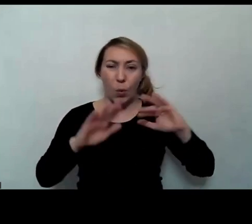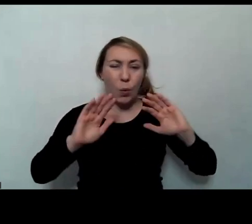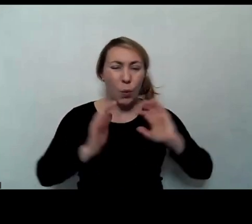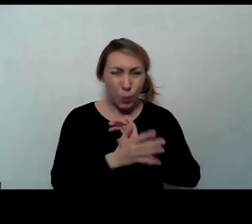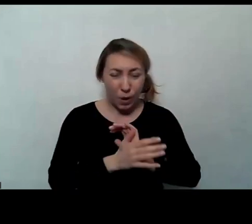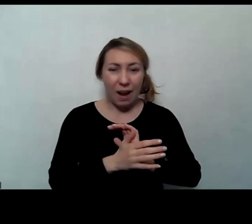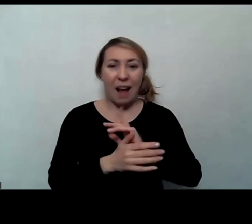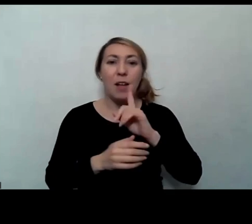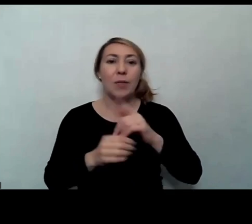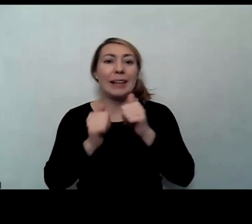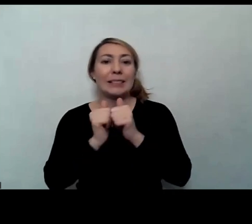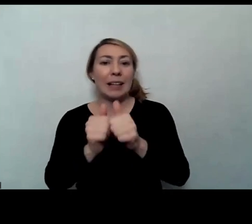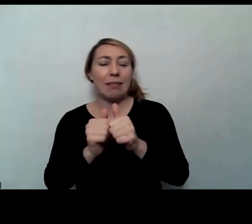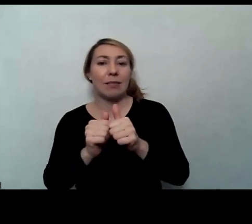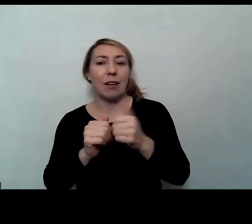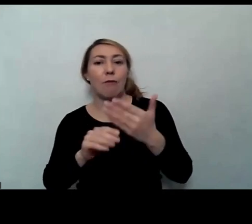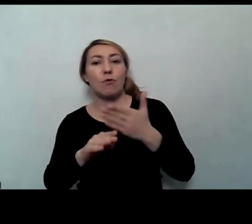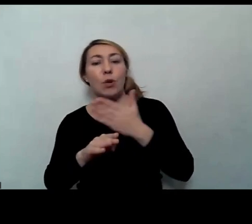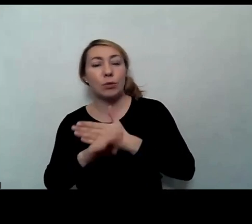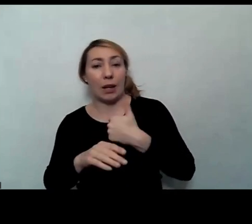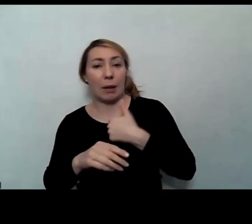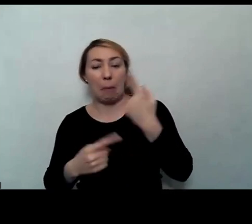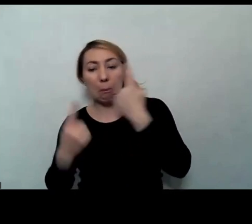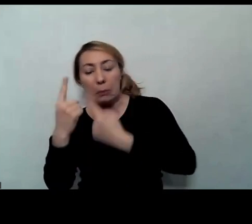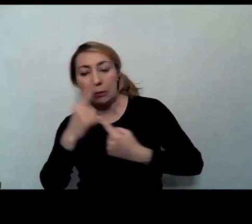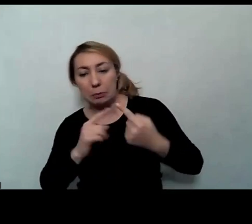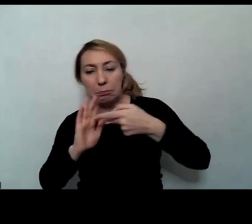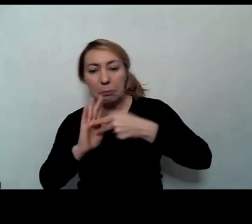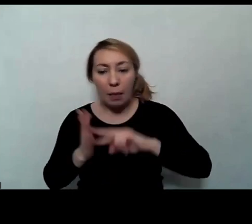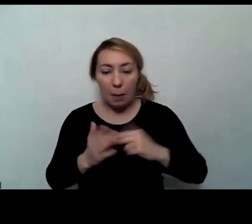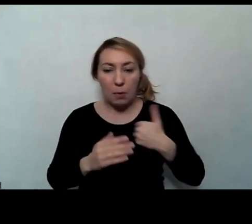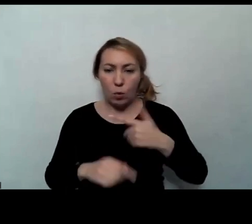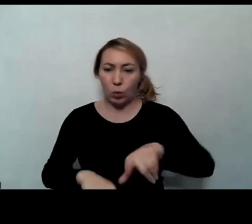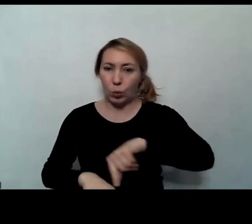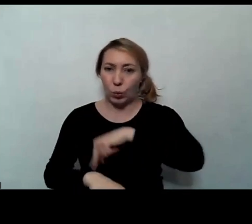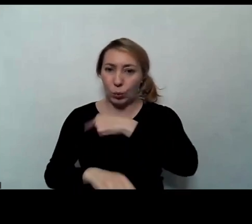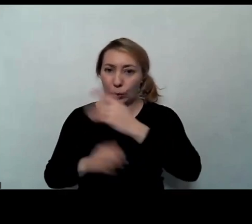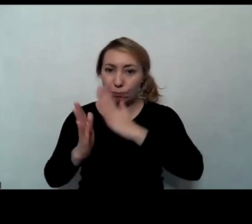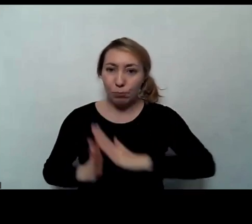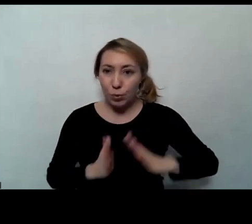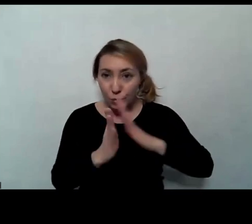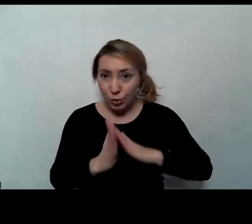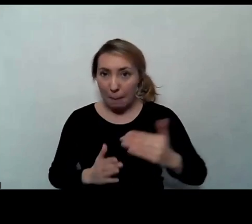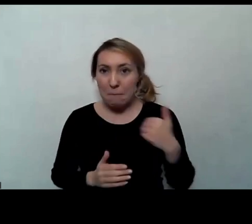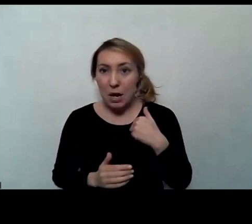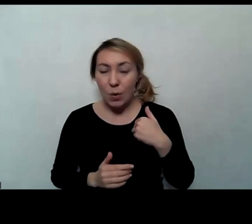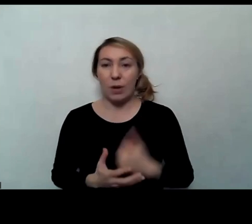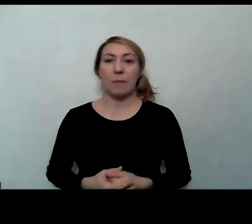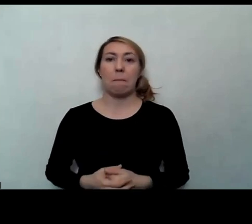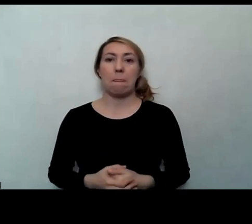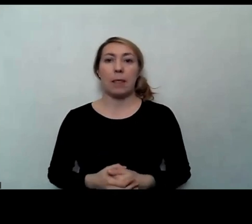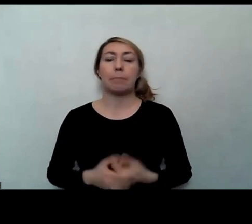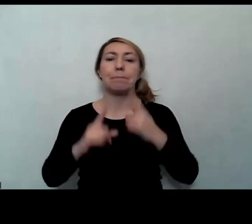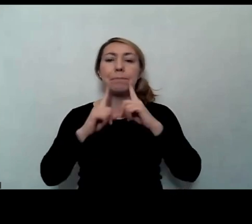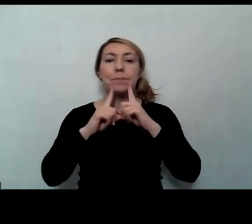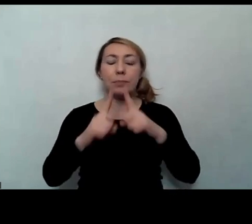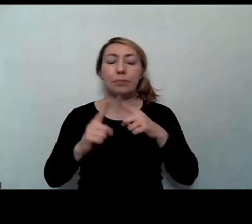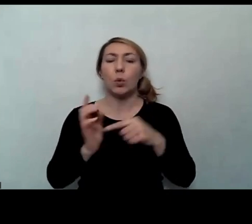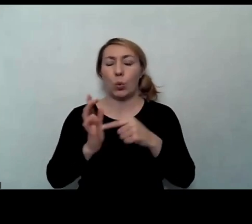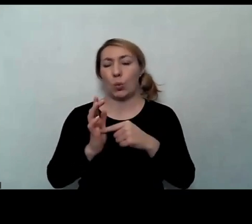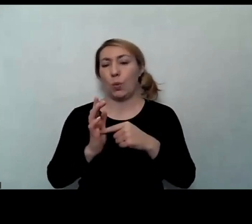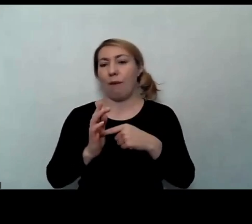tego zadania wcześniej, myśląc o nim, szykowałyśmy się dużo dłużej i to naprawdę